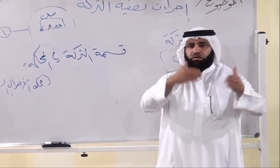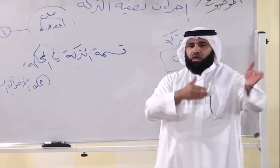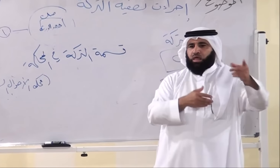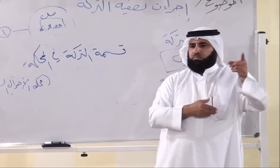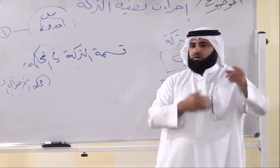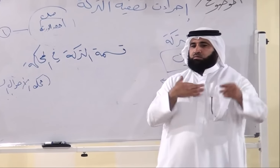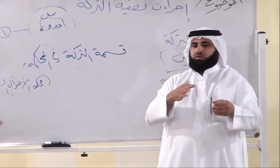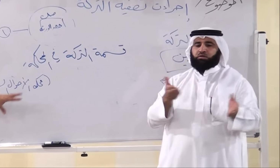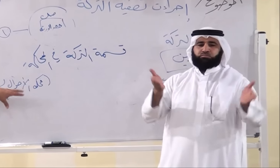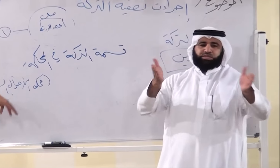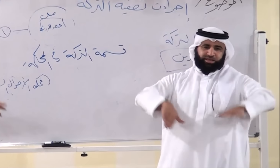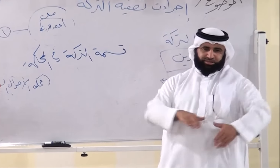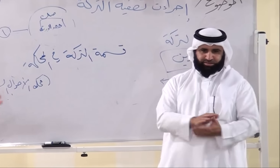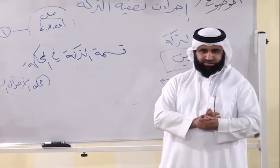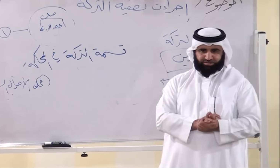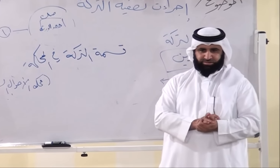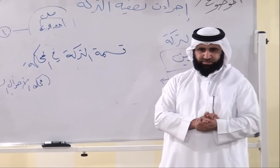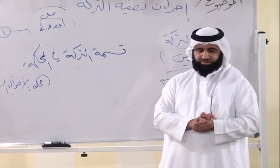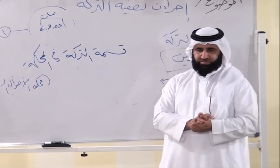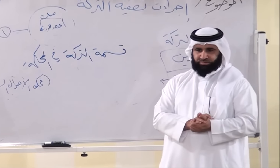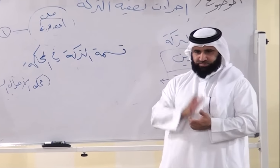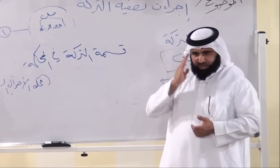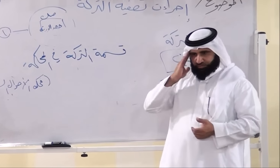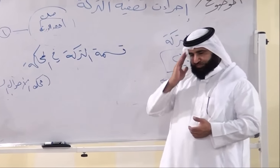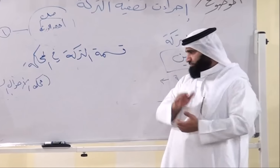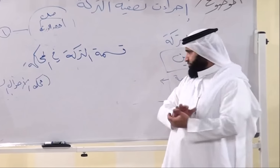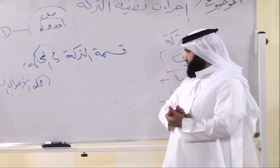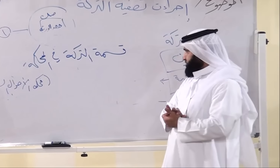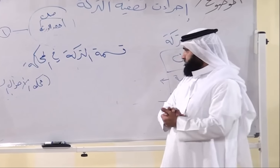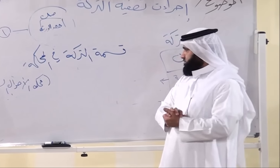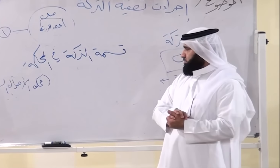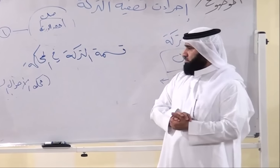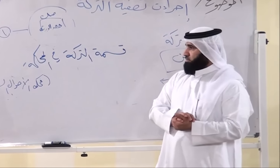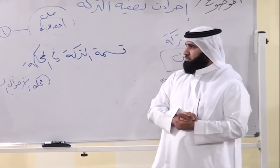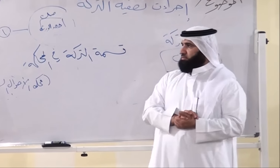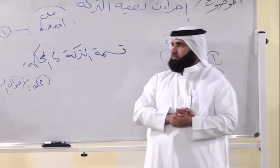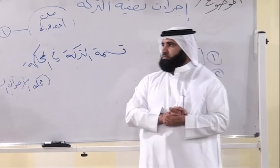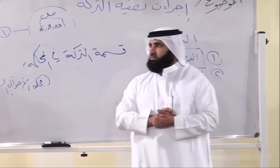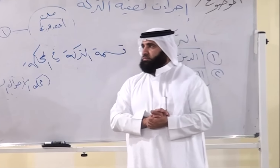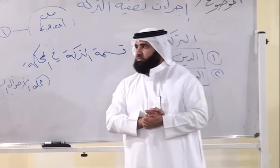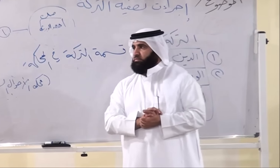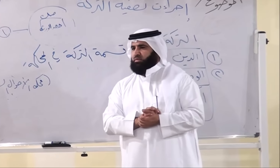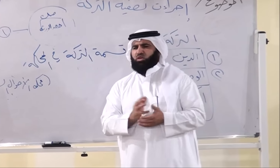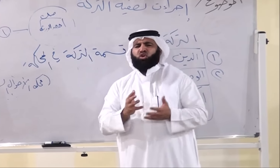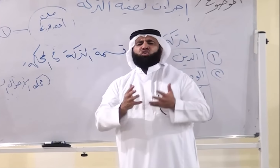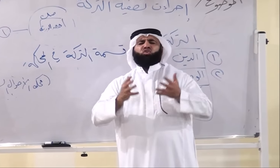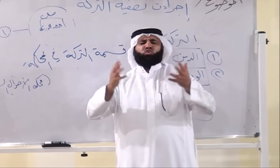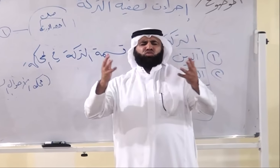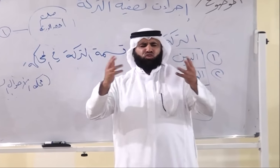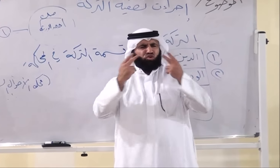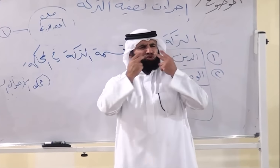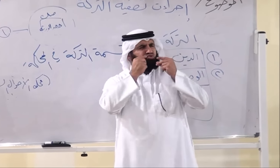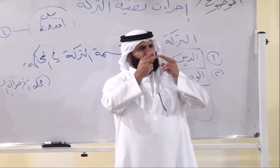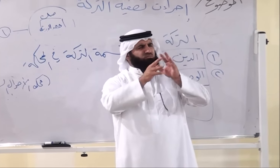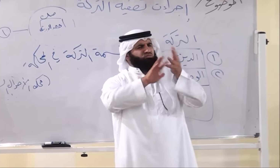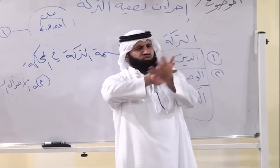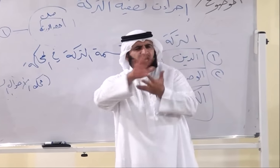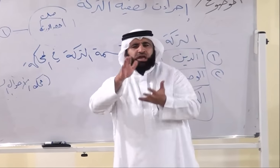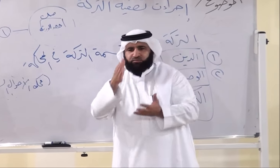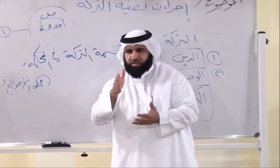فهذا ما يسمى بالحارس القضائي على الأموال. كثير من خلال تجاربنا